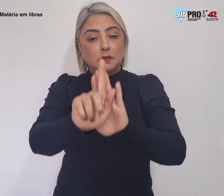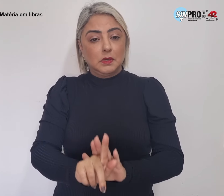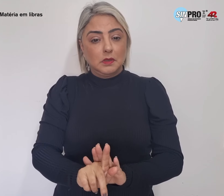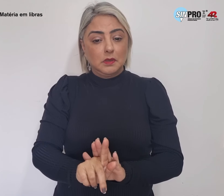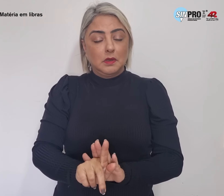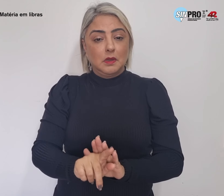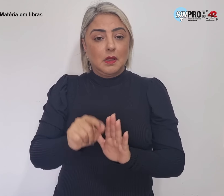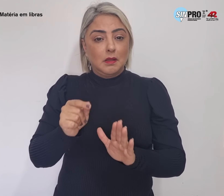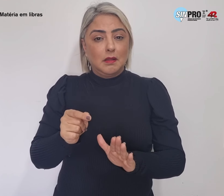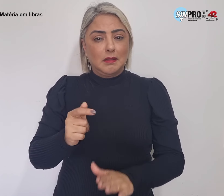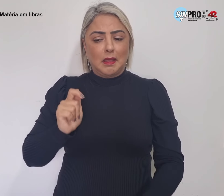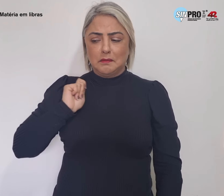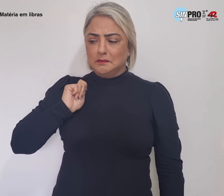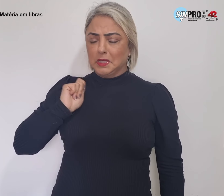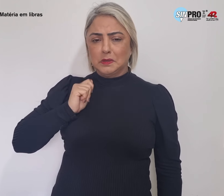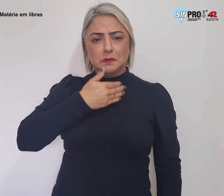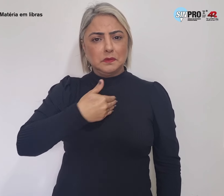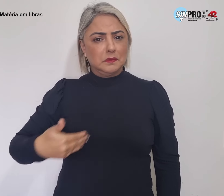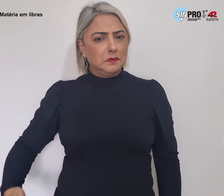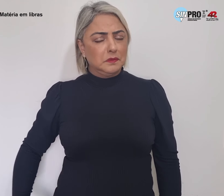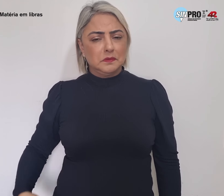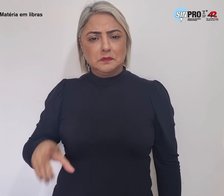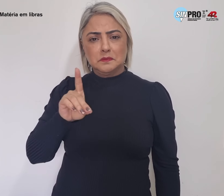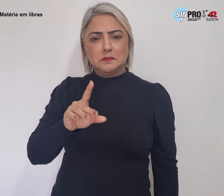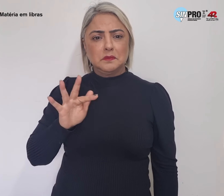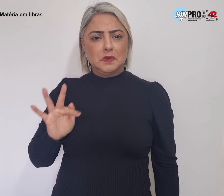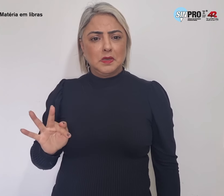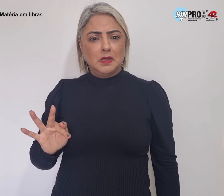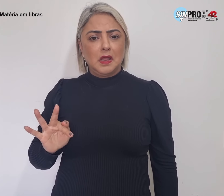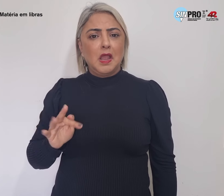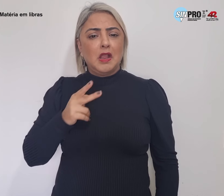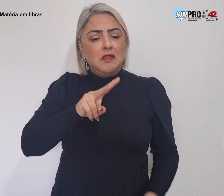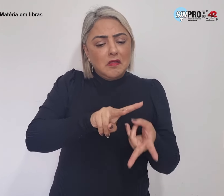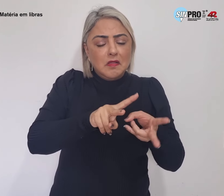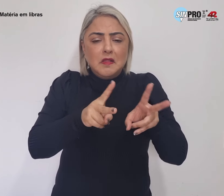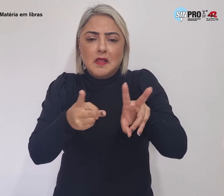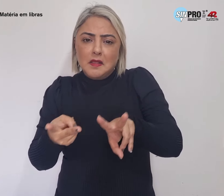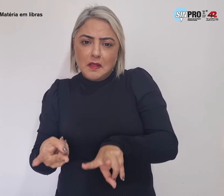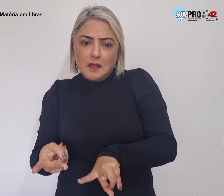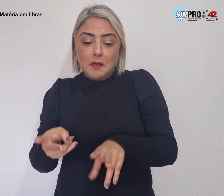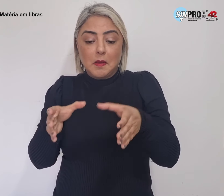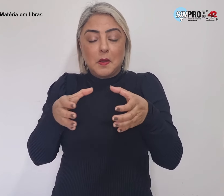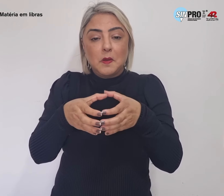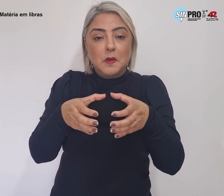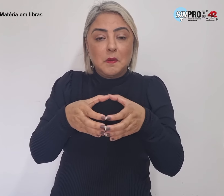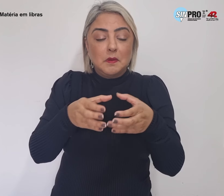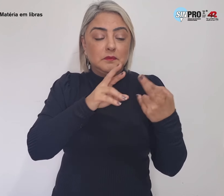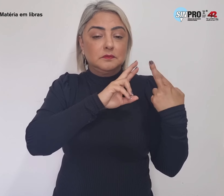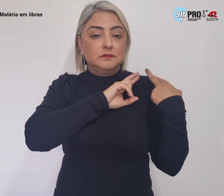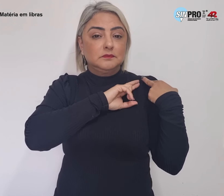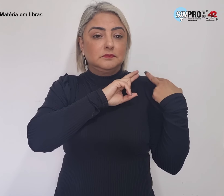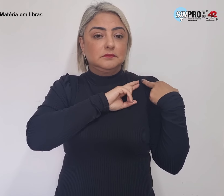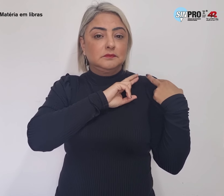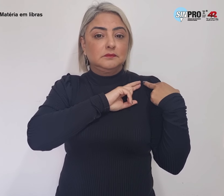postura do governo do Distrito Federal, de transferir para o grupo a responsabilidade do grave